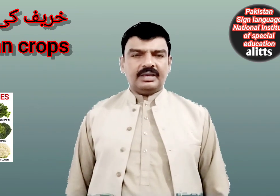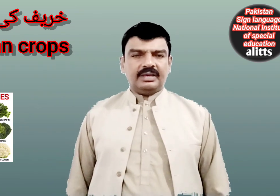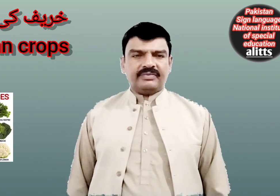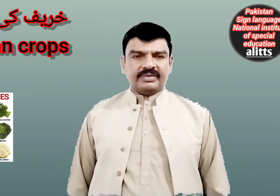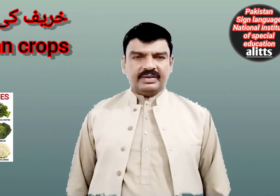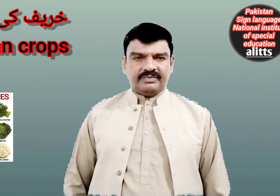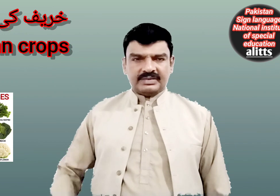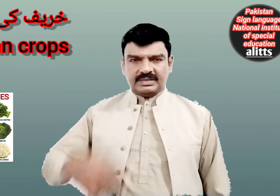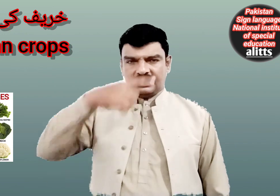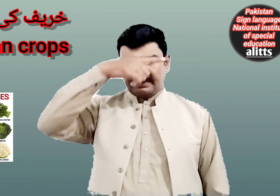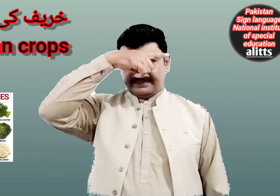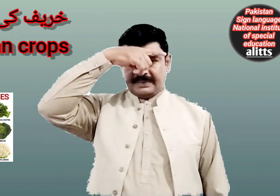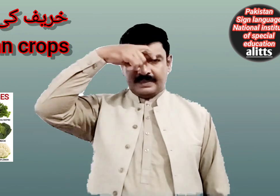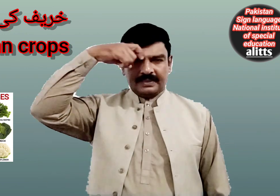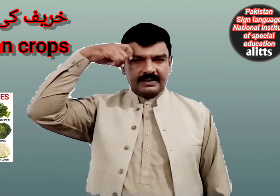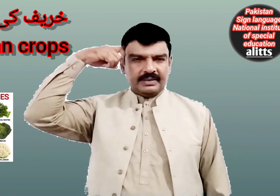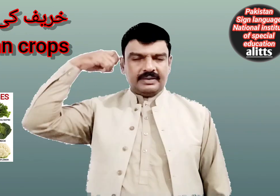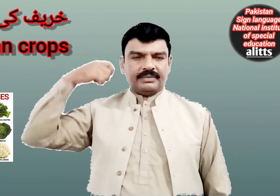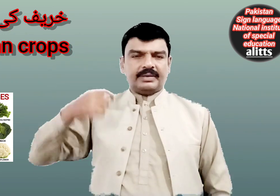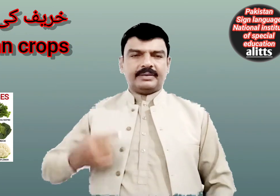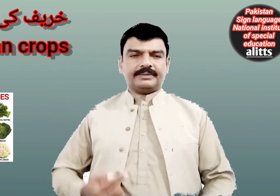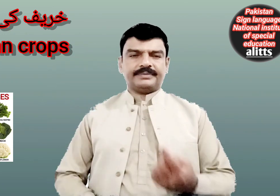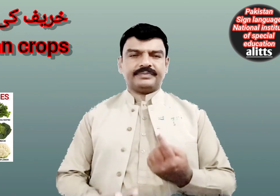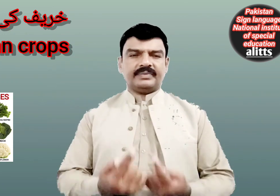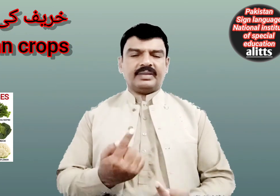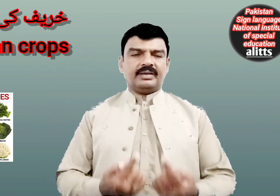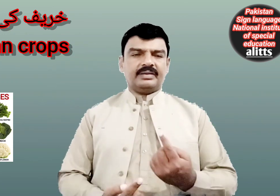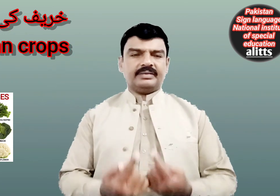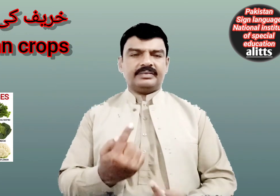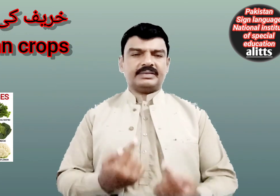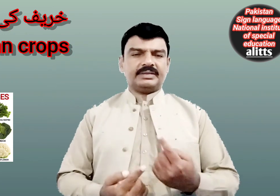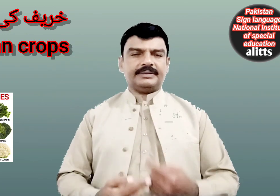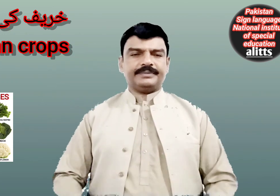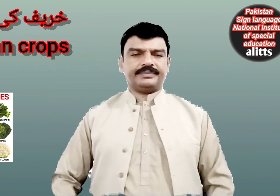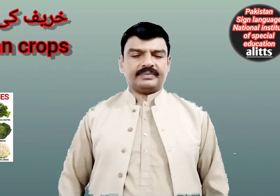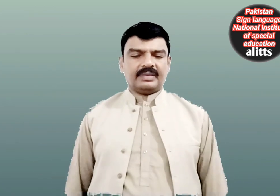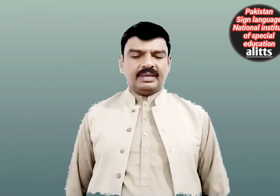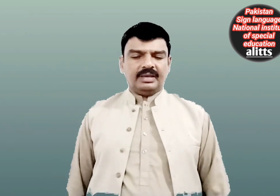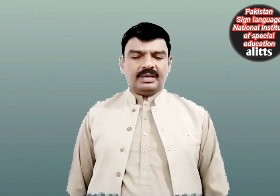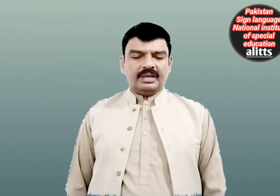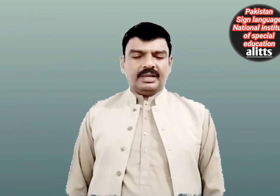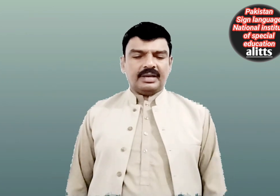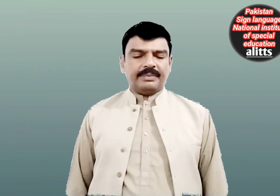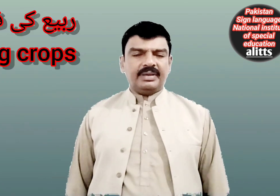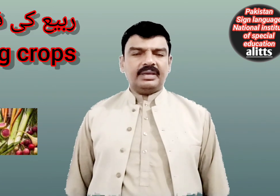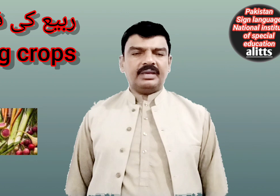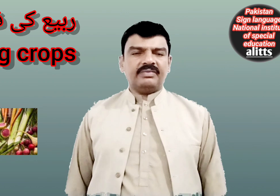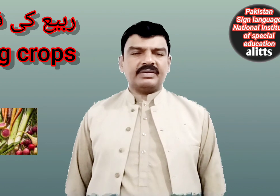खरीफ की फसलें, गर्मी फसलें। रबी की